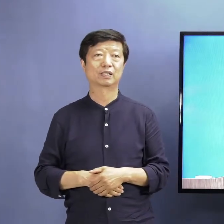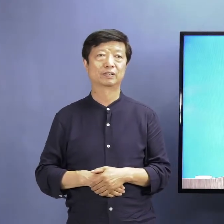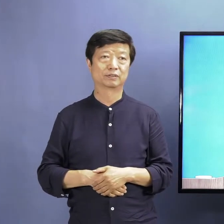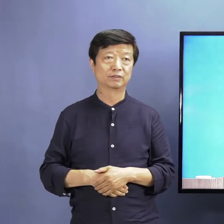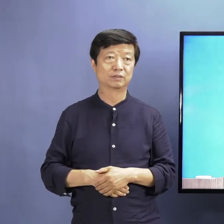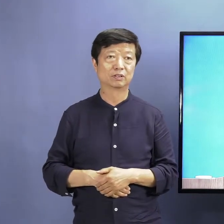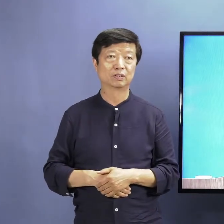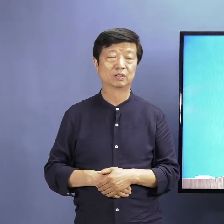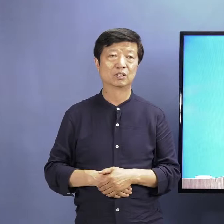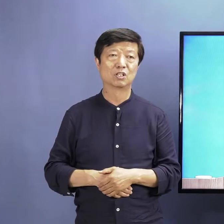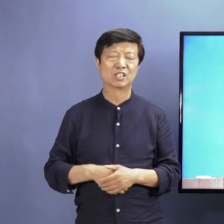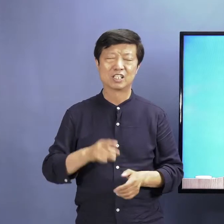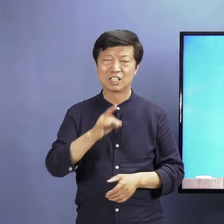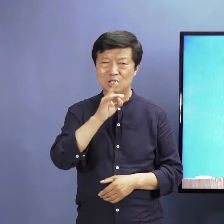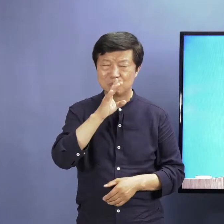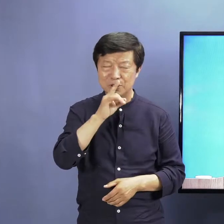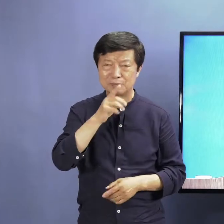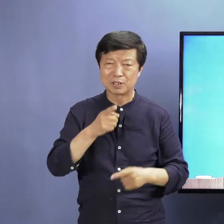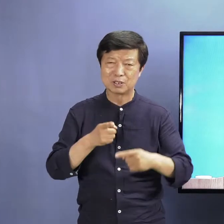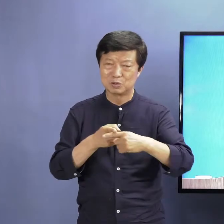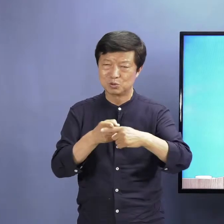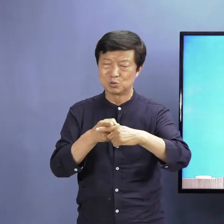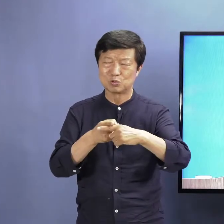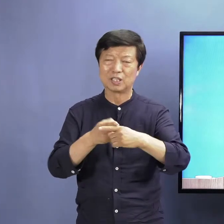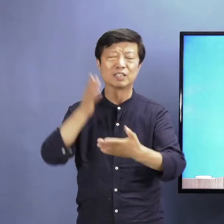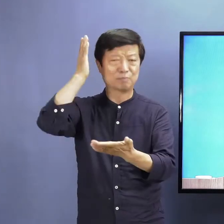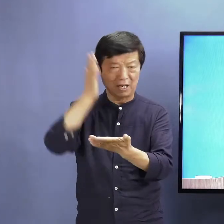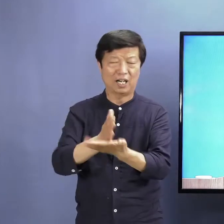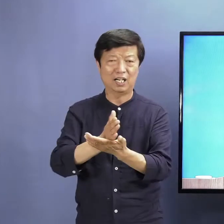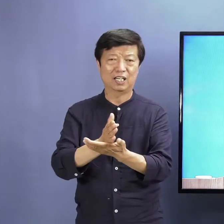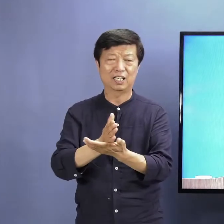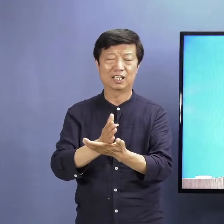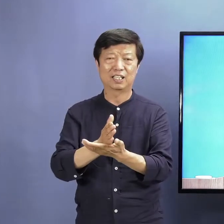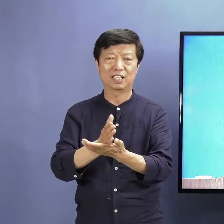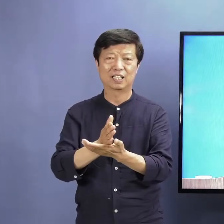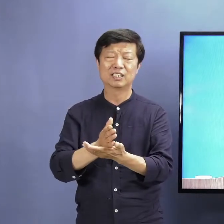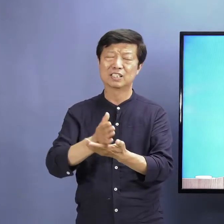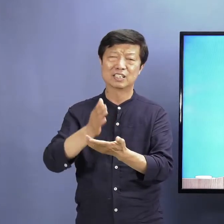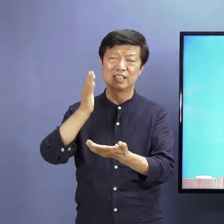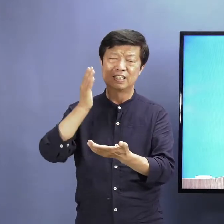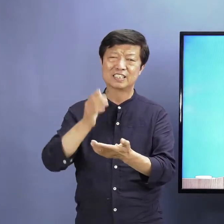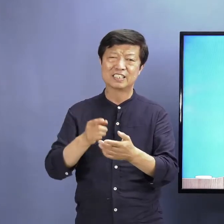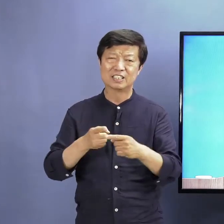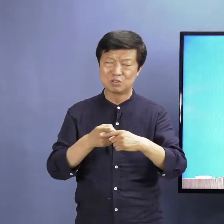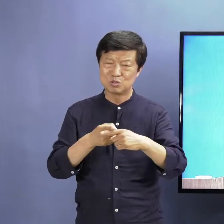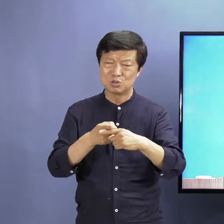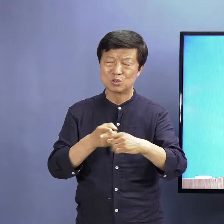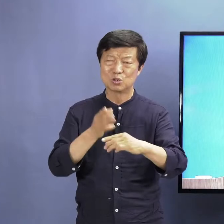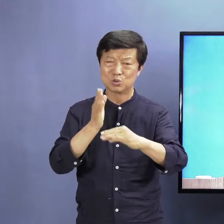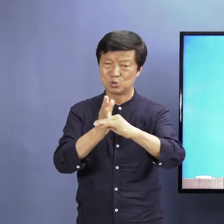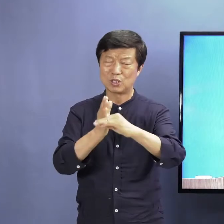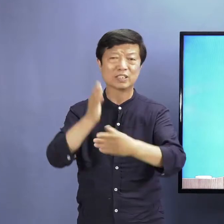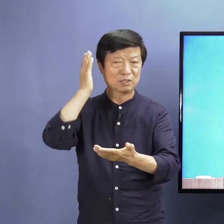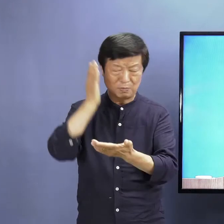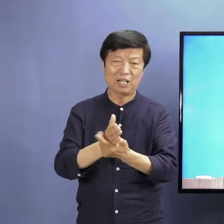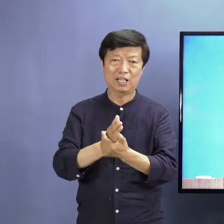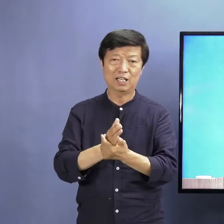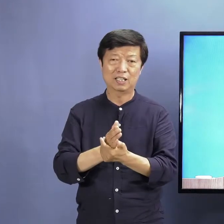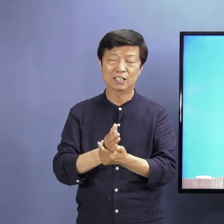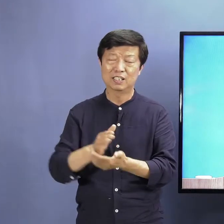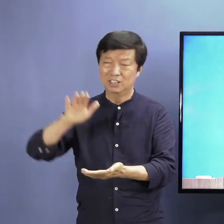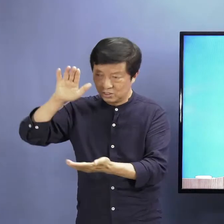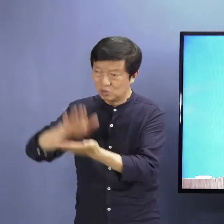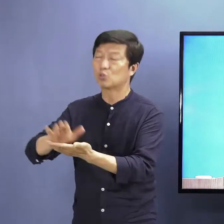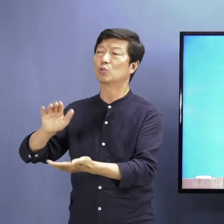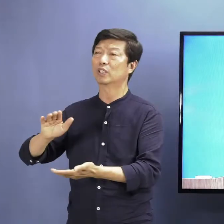만큼 미지근한 거 견딜 수 없다 그 말입니다. 그 꼴 못 보시겠다는 거예요. 신앙생활 그렇게 하는 거 절대 용납할 수 없다는